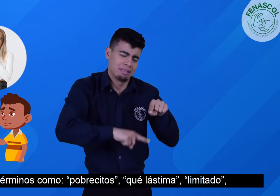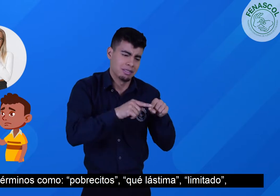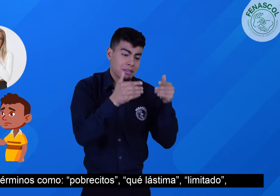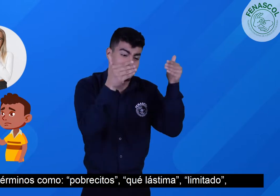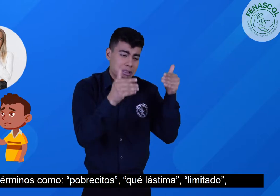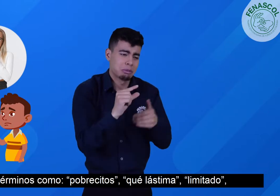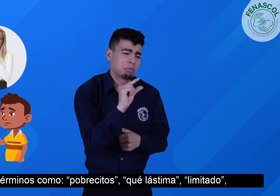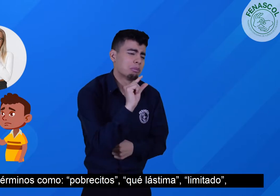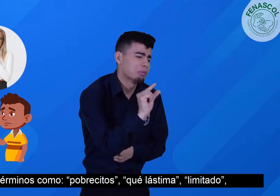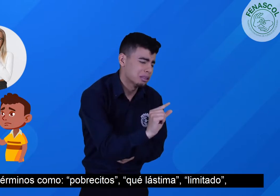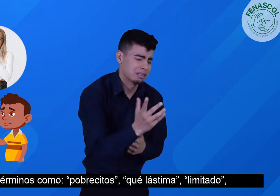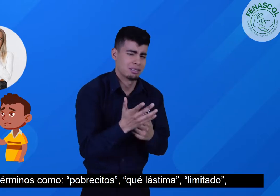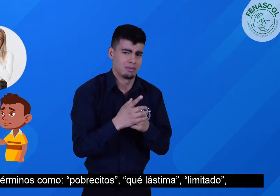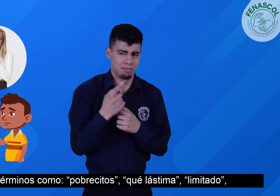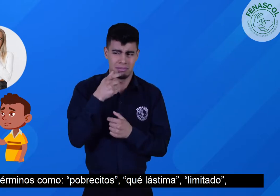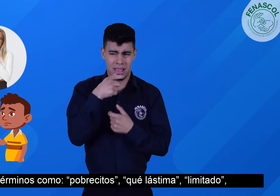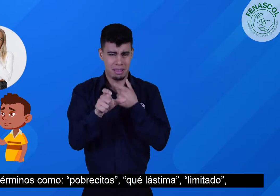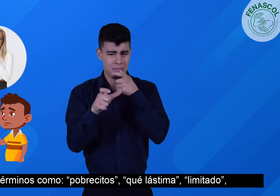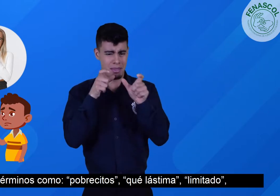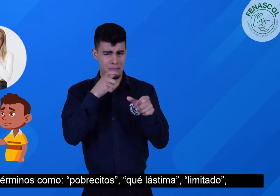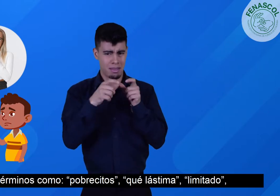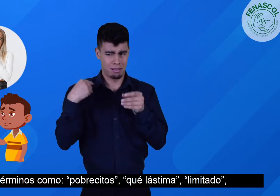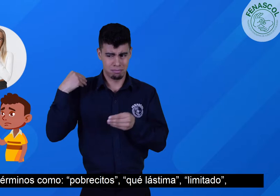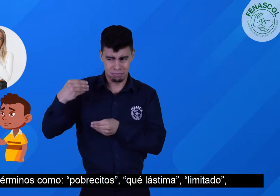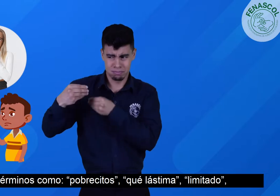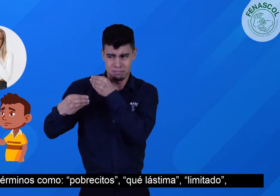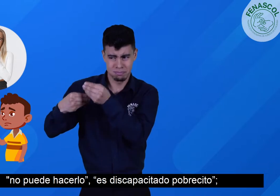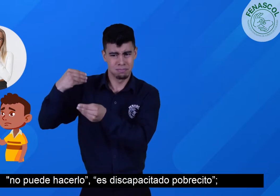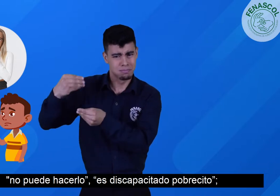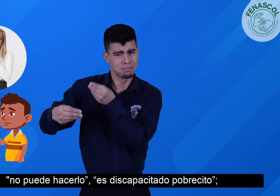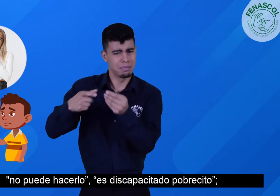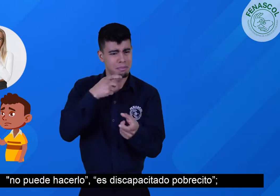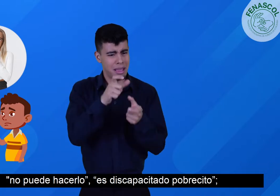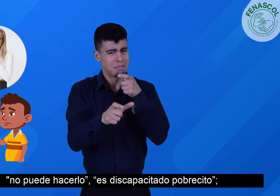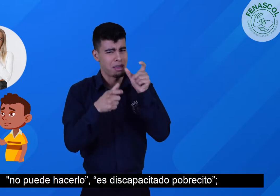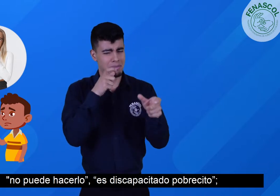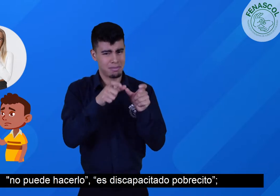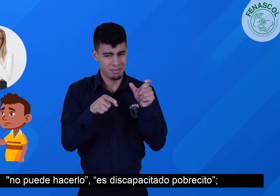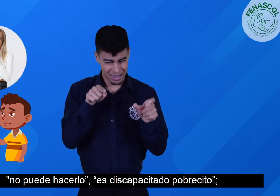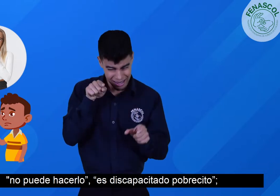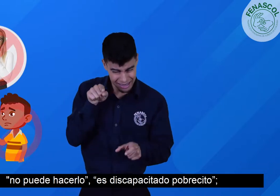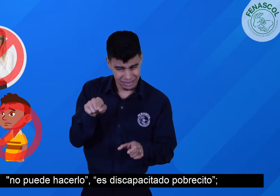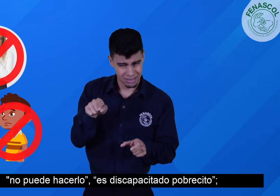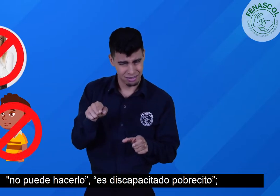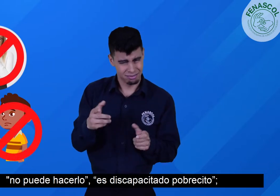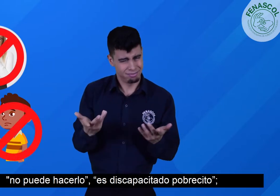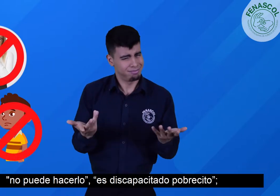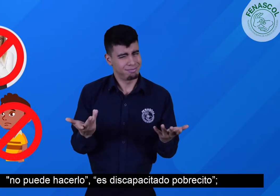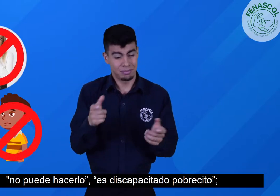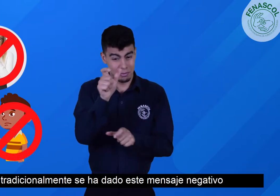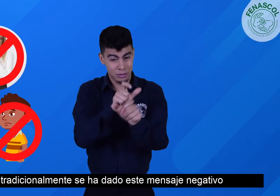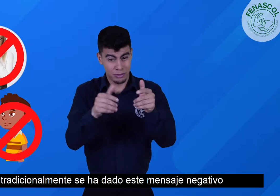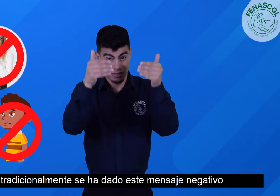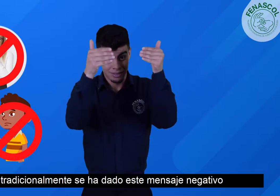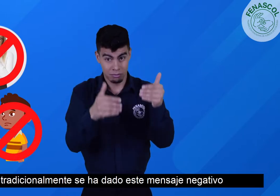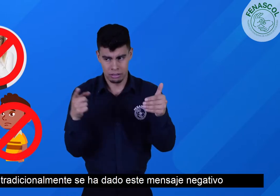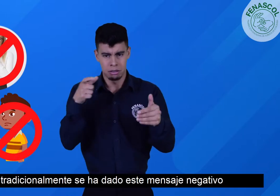como pobrecito que lástima limitado no puede hacerlo es discapacitado pobrecito tradicionalmente